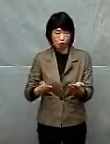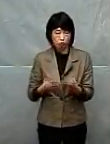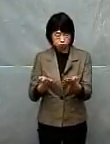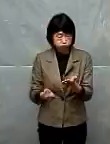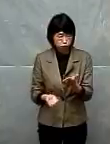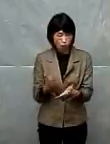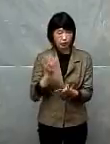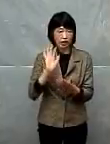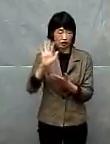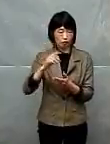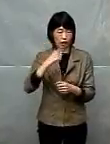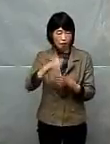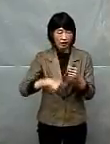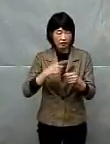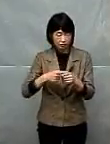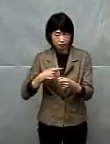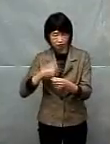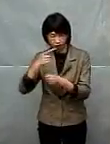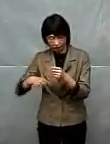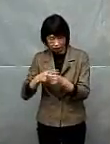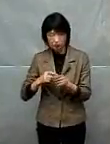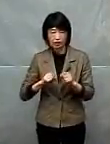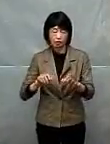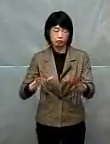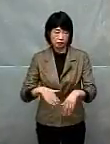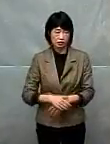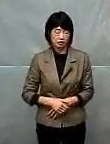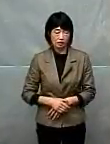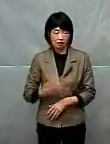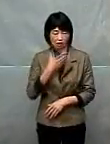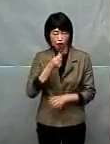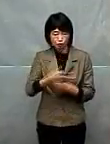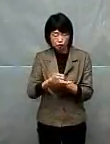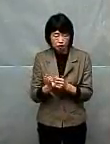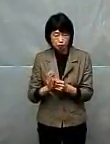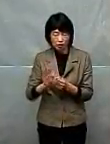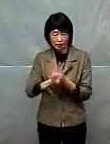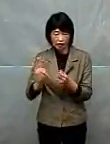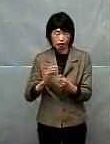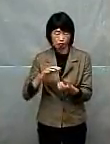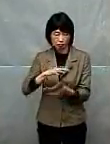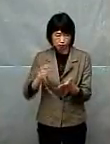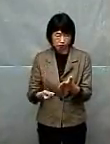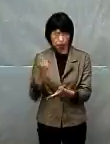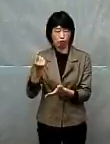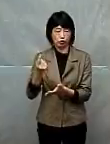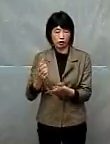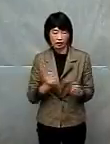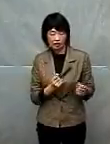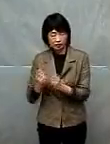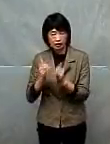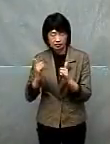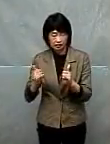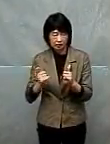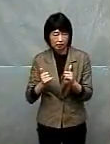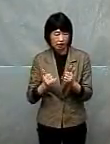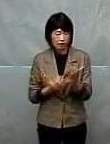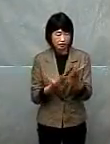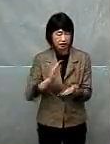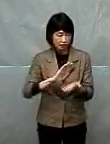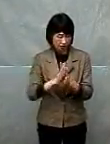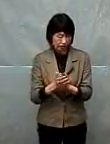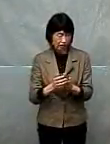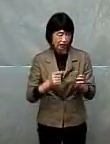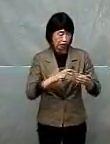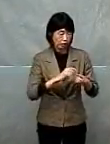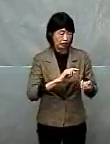。福島原発事故での避難者の方々が新潟県と山形県にやはり地理